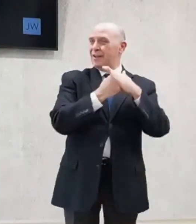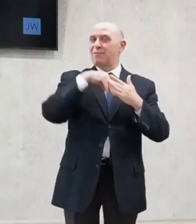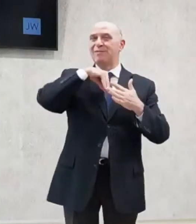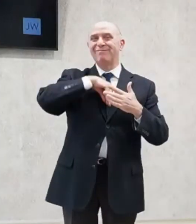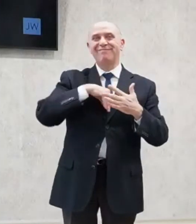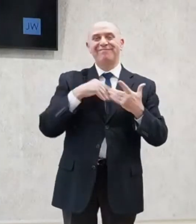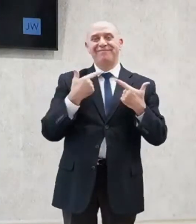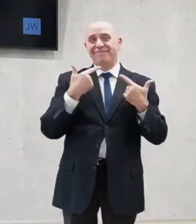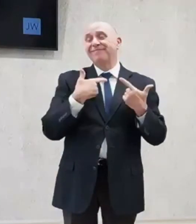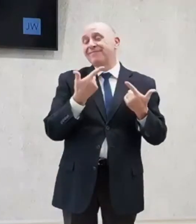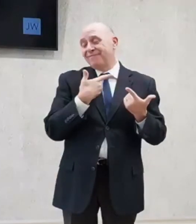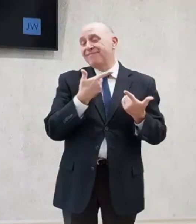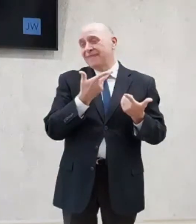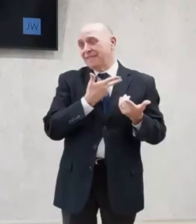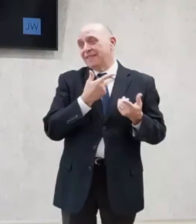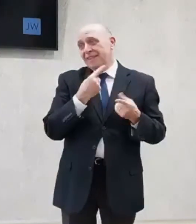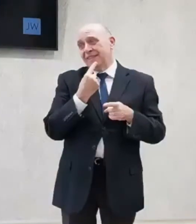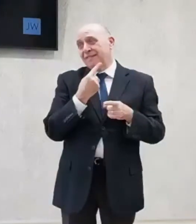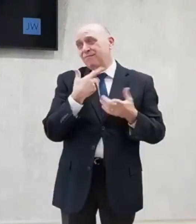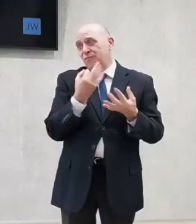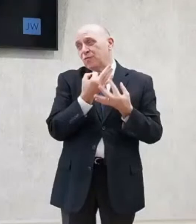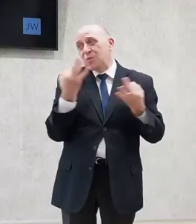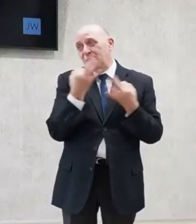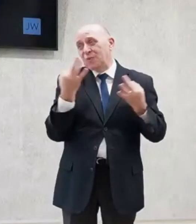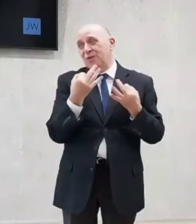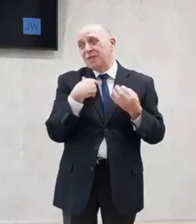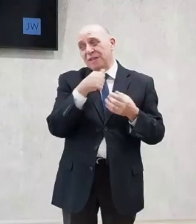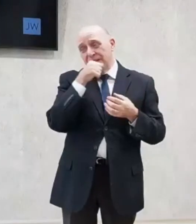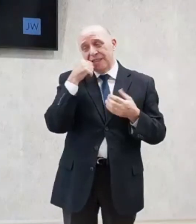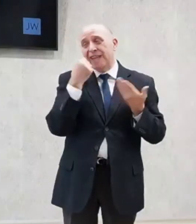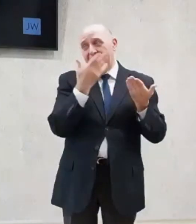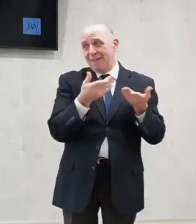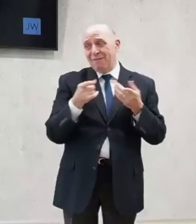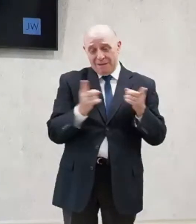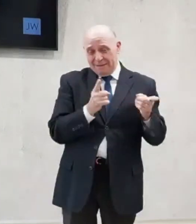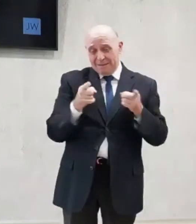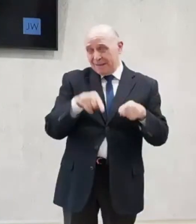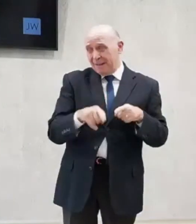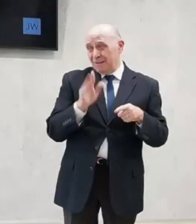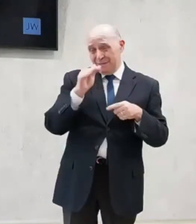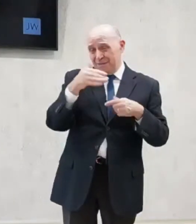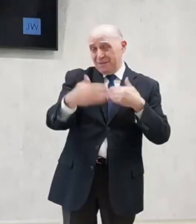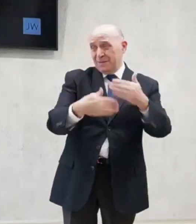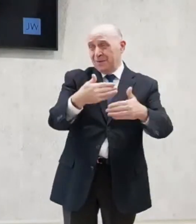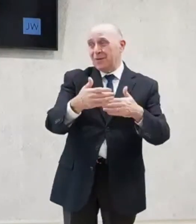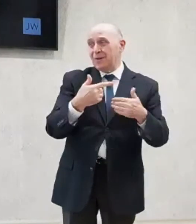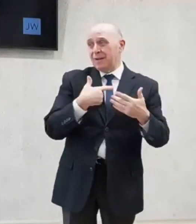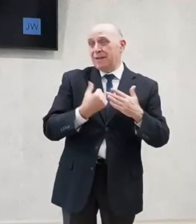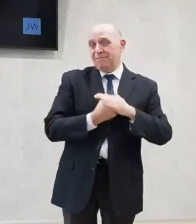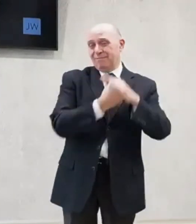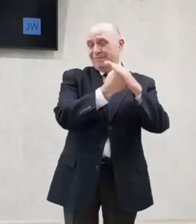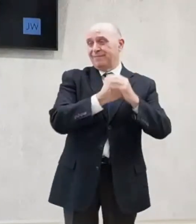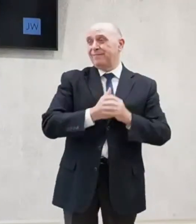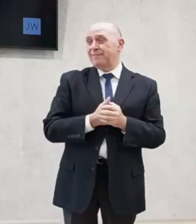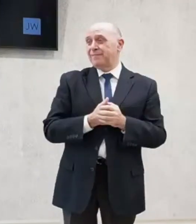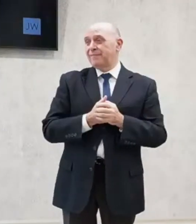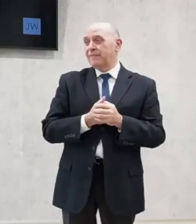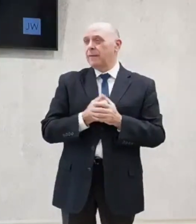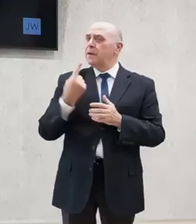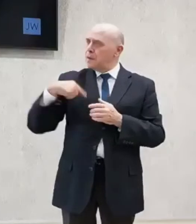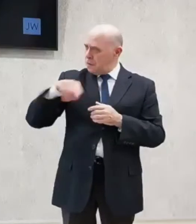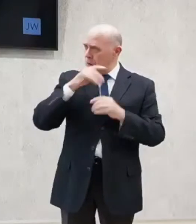meritano e diciamolo di cui hanno bisogno in questi giorni e nei giorni futuri tramite la preghiera